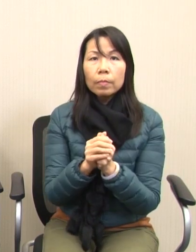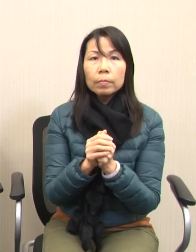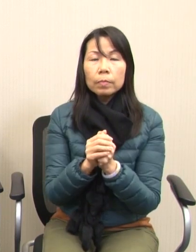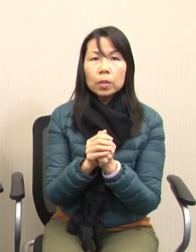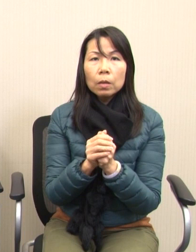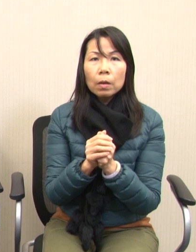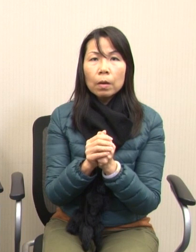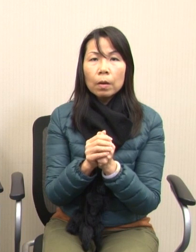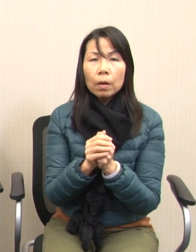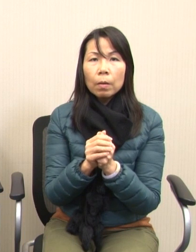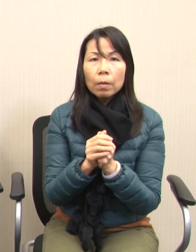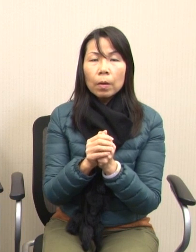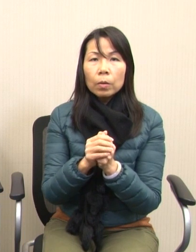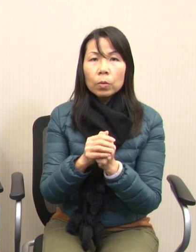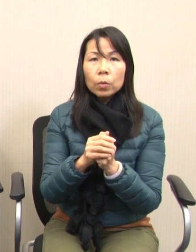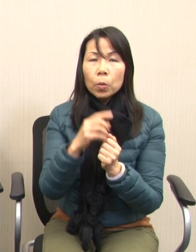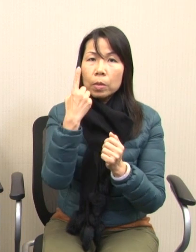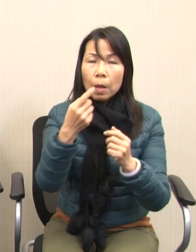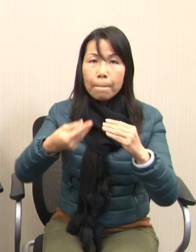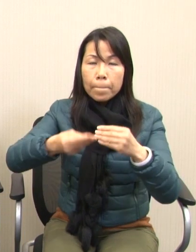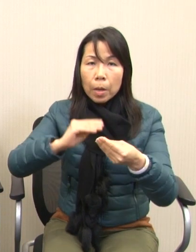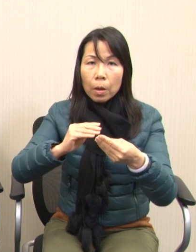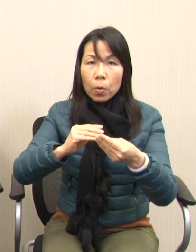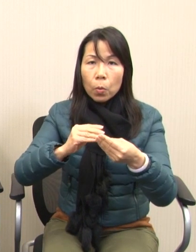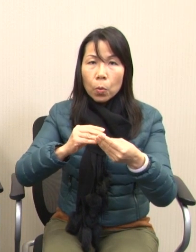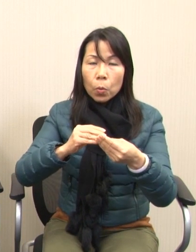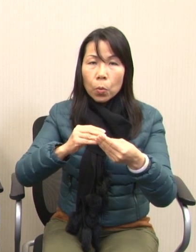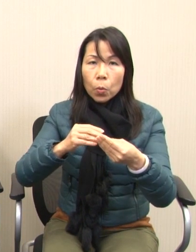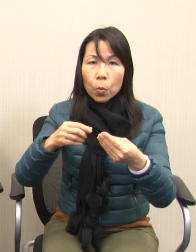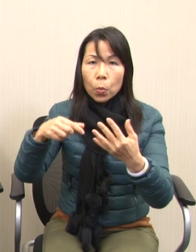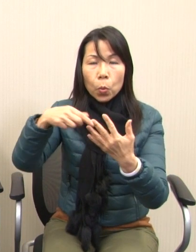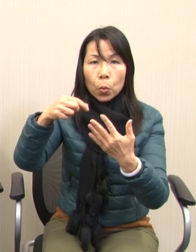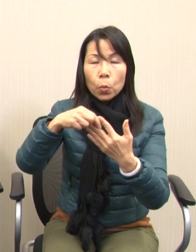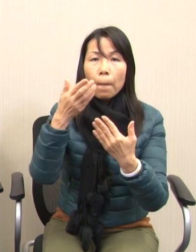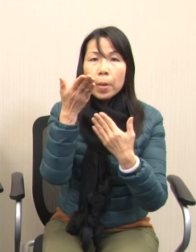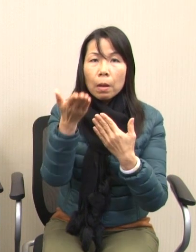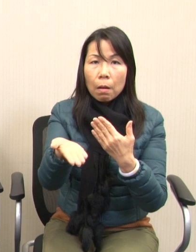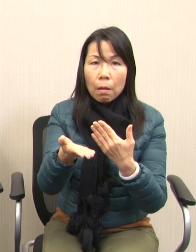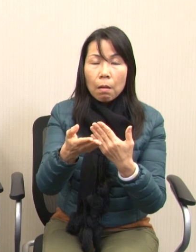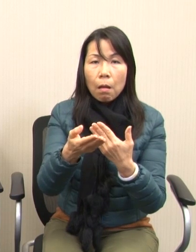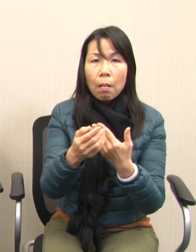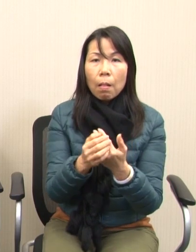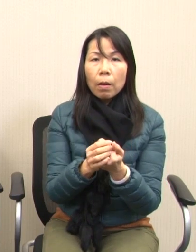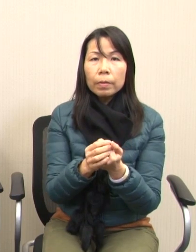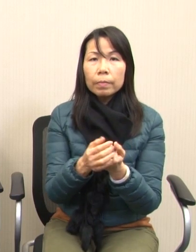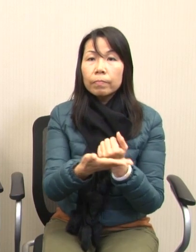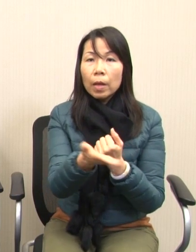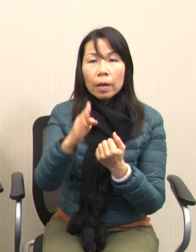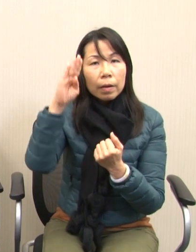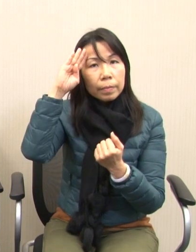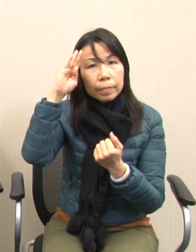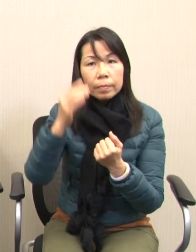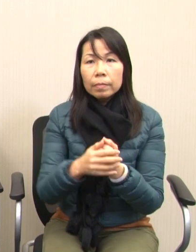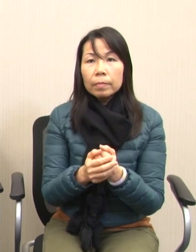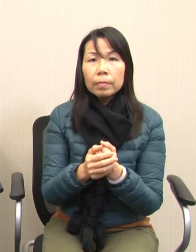可以用一票選你去做那個所謂選委。各位，不好意思，